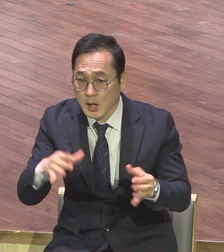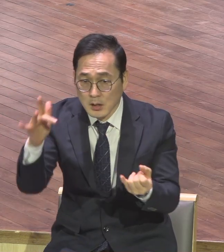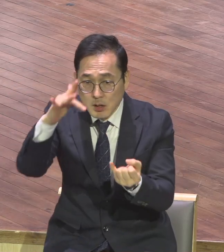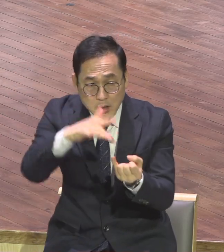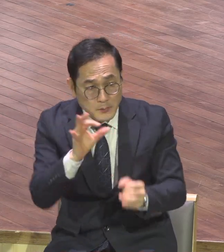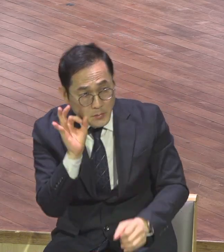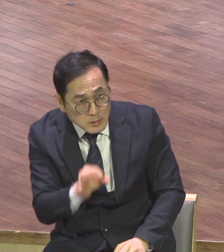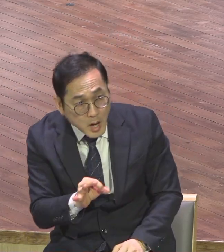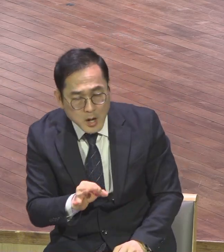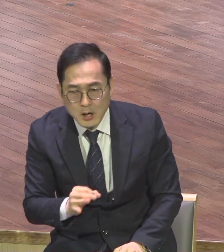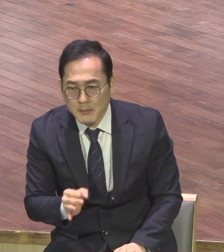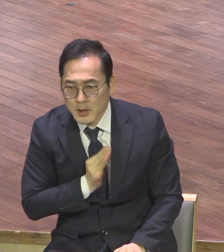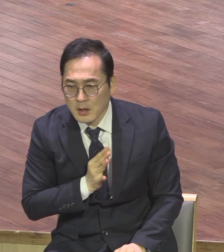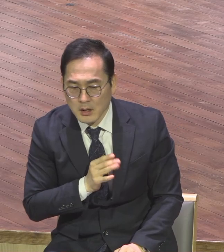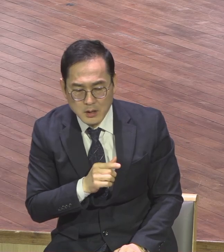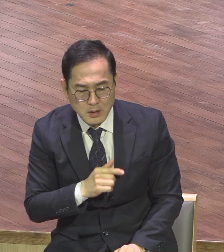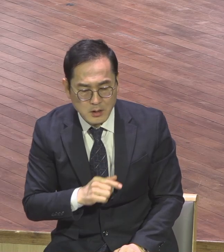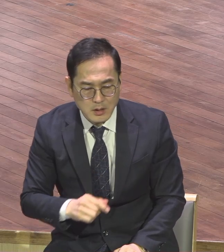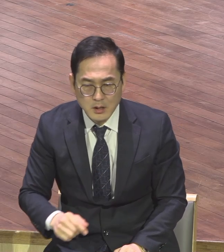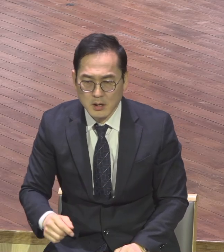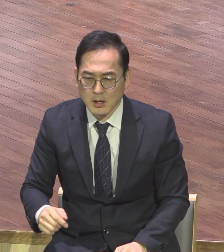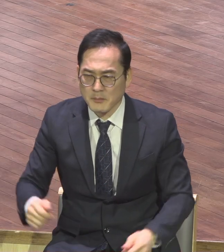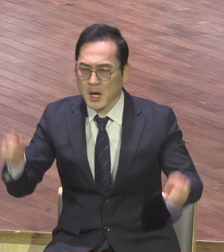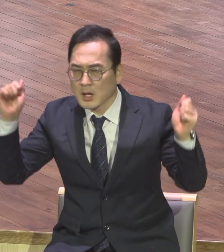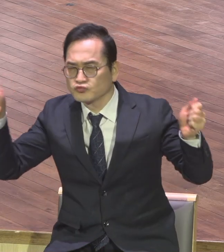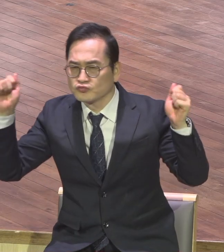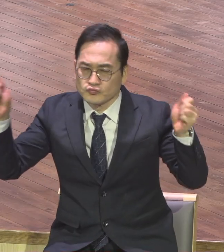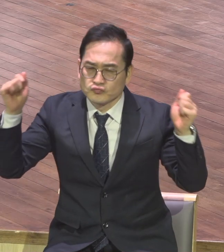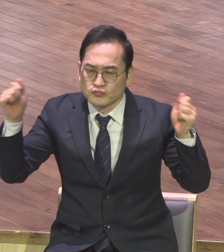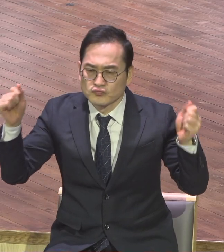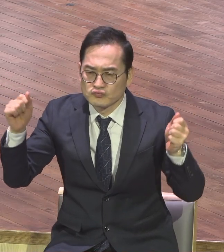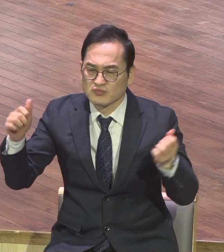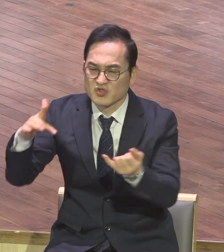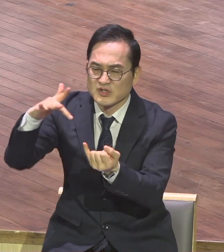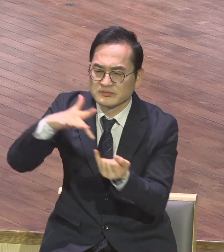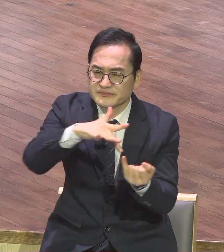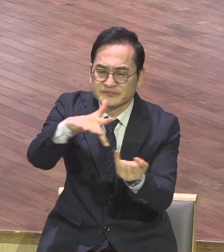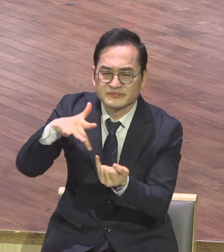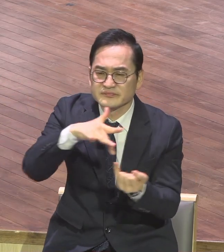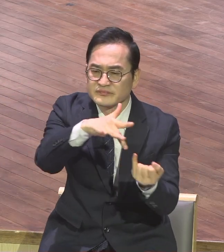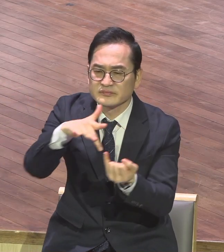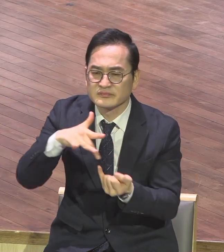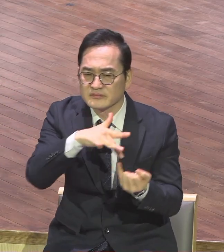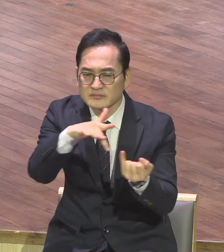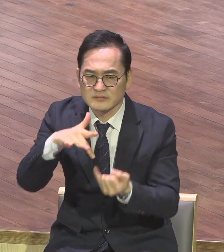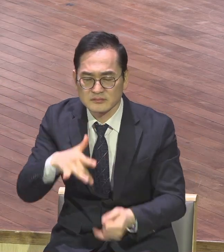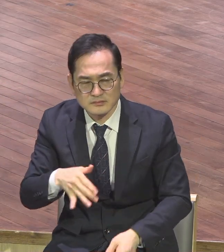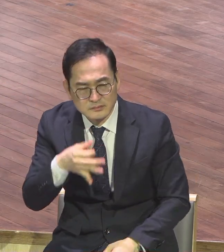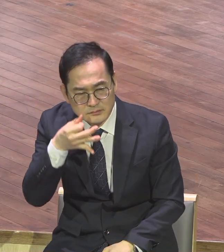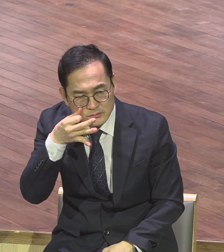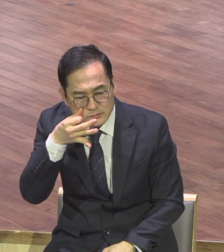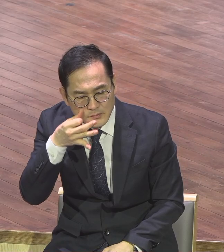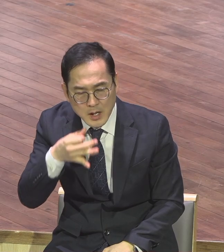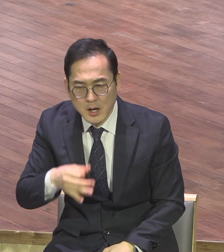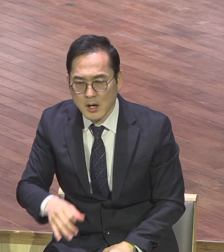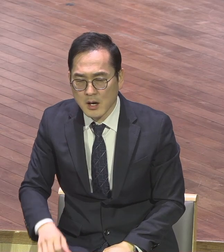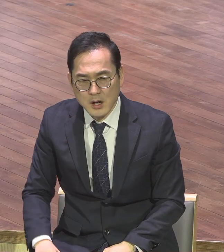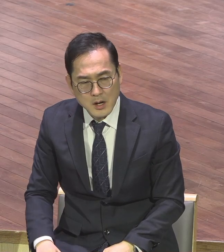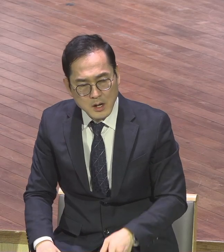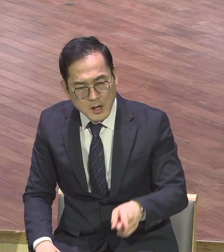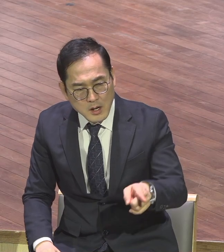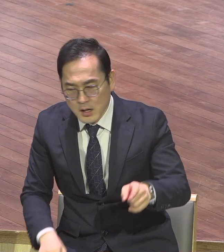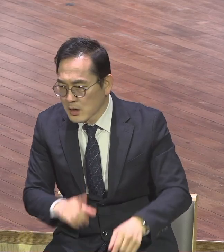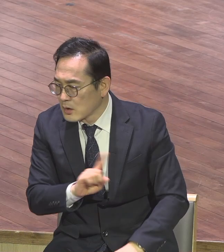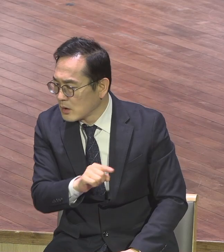그 뭐요 작두의 춤까지 추고 막 그럴까 쭉 다 나오는데 기가 막혀서 내가 지시를 했어. 이 뭐냐